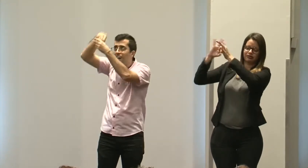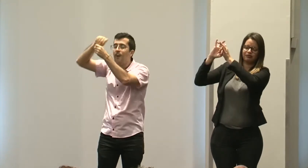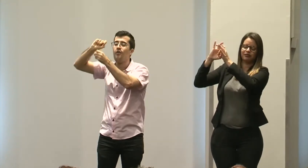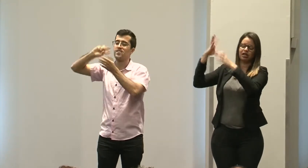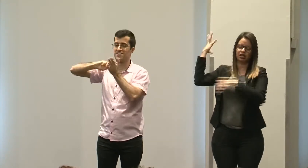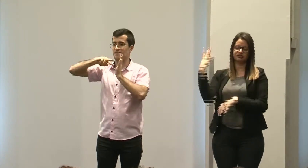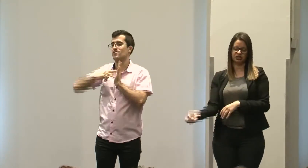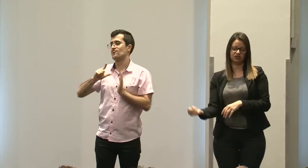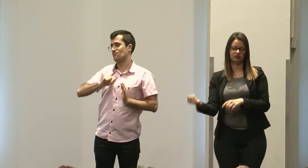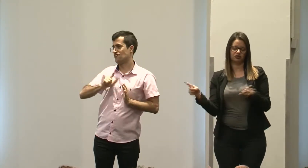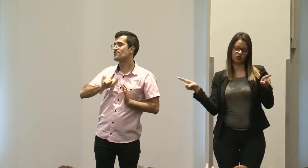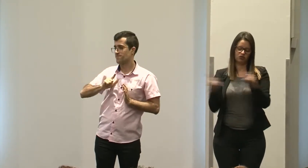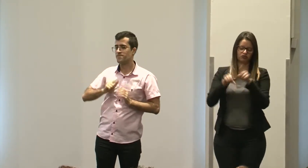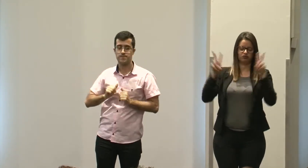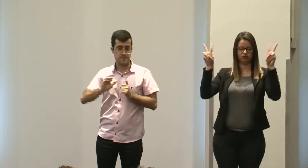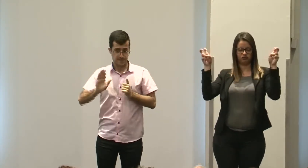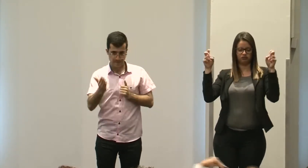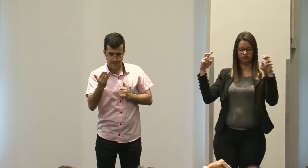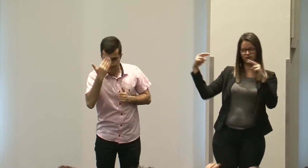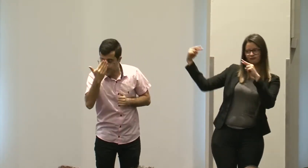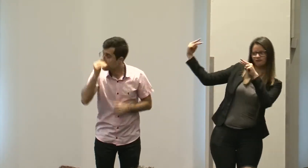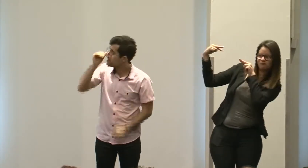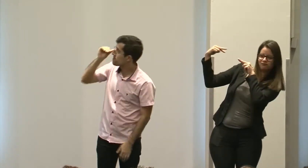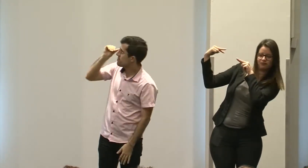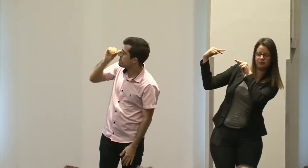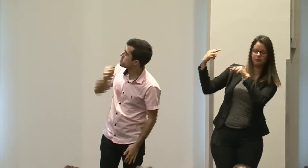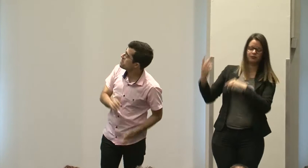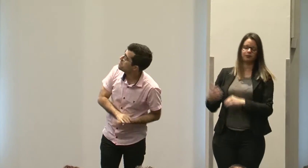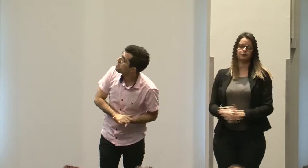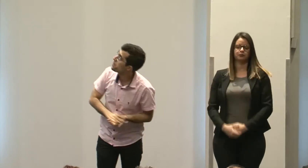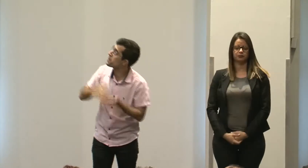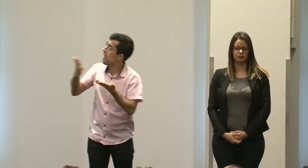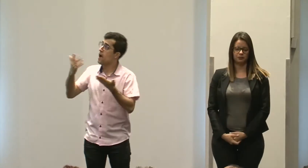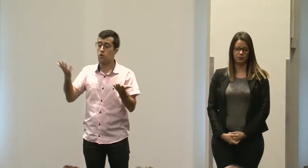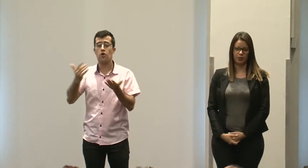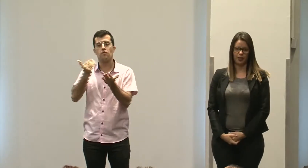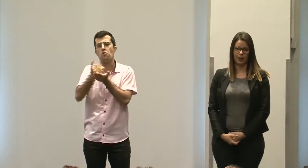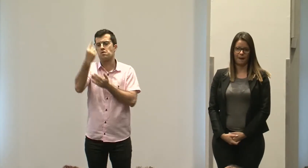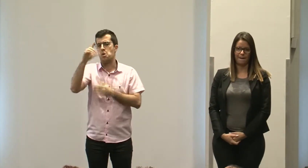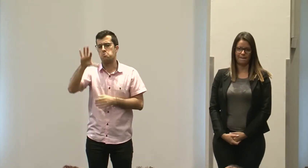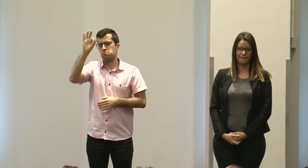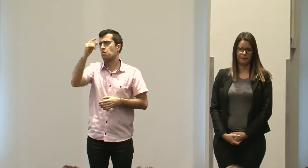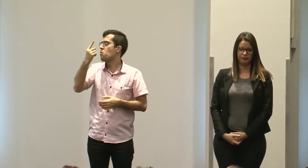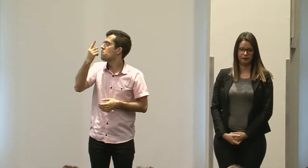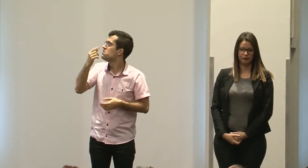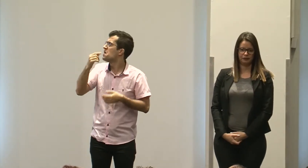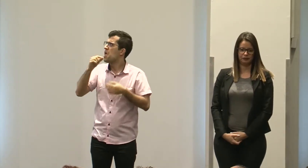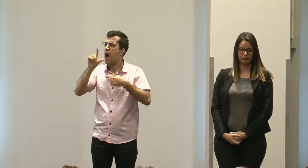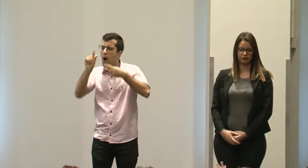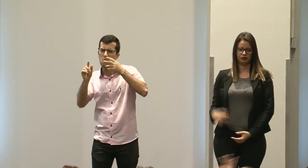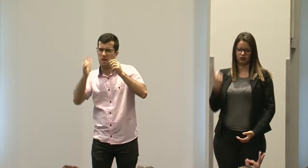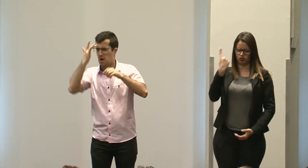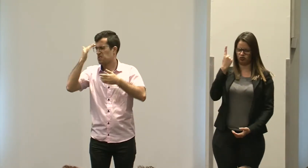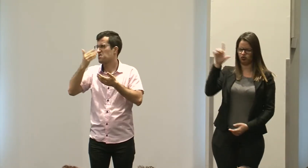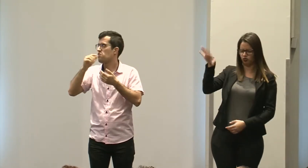Então, sol tem esse sinal com essa justificativa. Próximo, por favor.